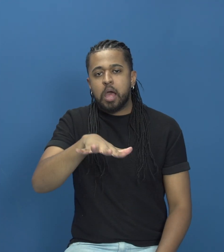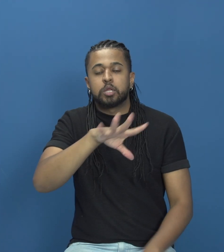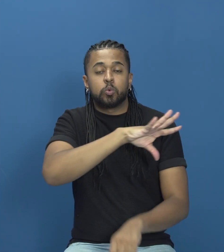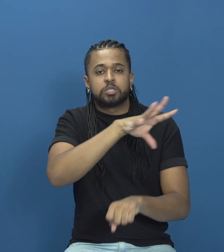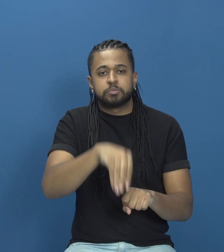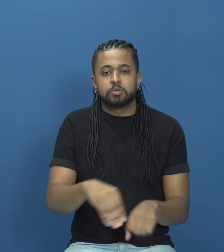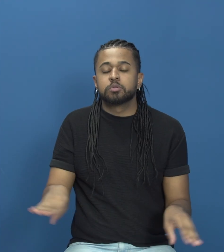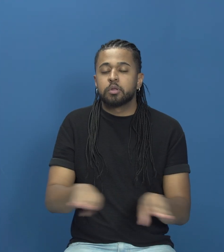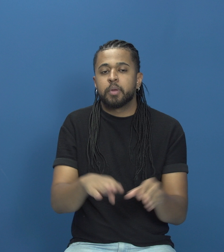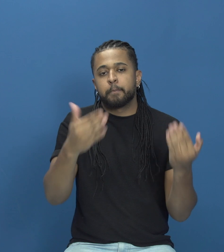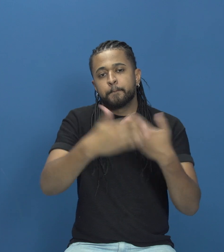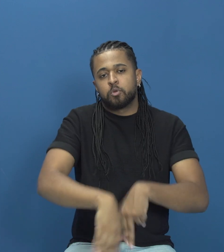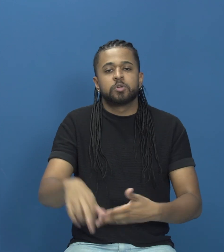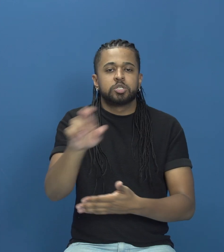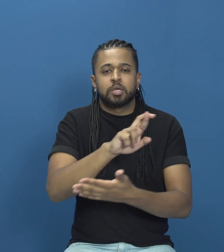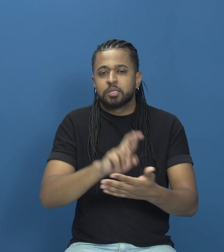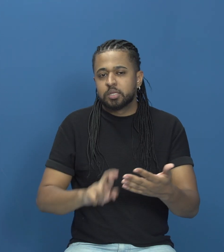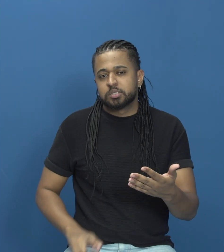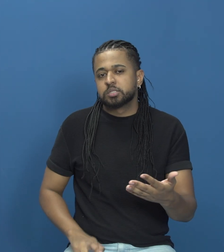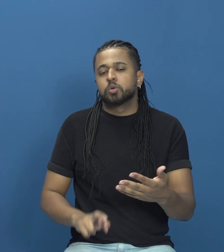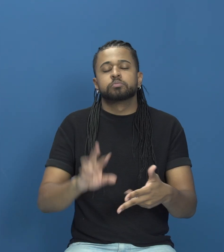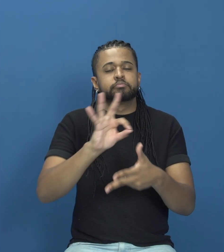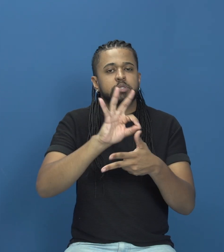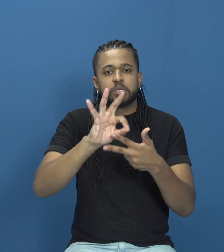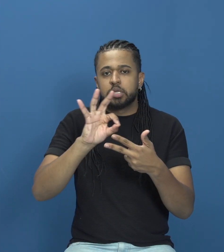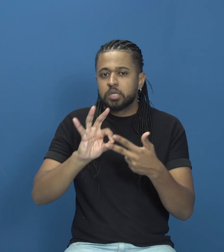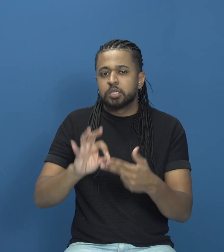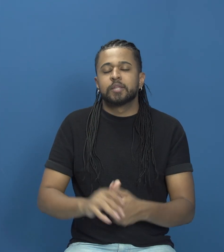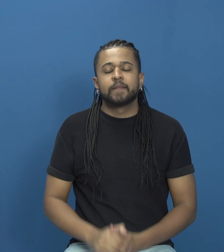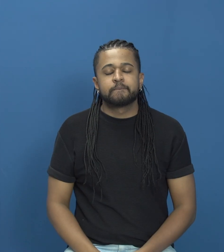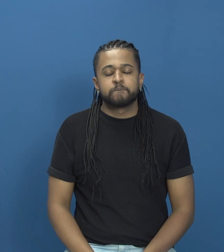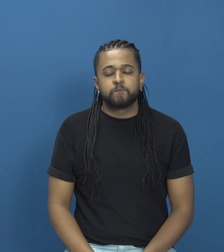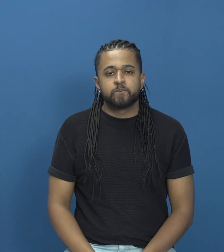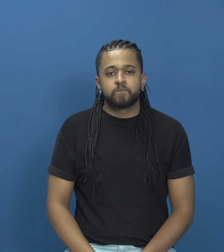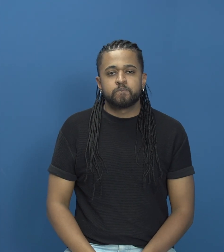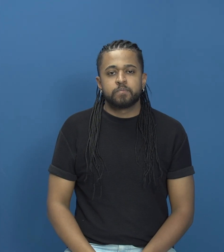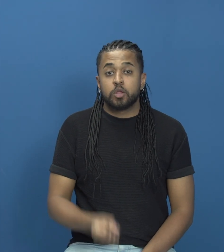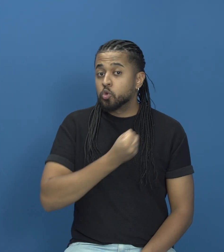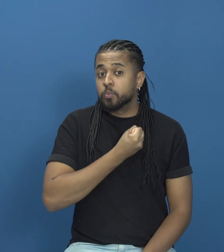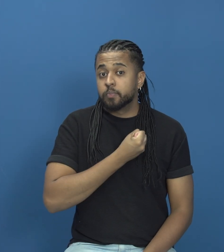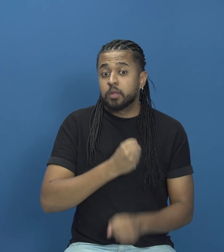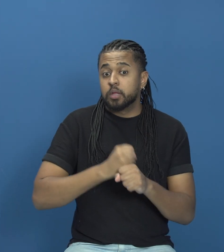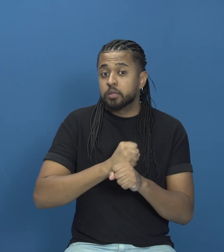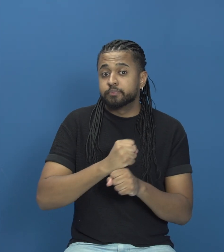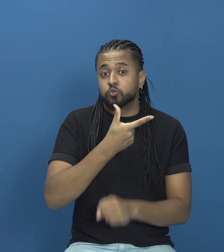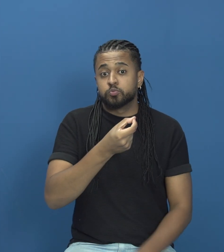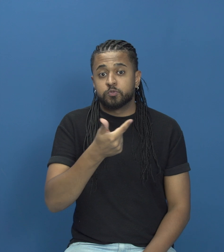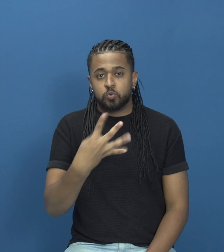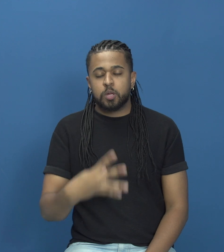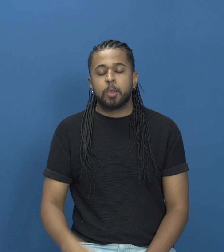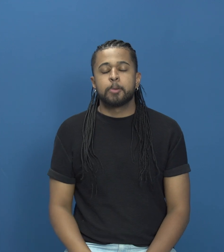conhecimento e na prova de redação do Exame Nacional do Ensino Médio, ENEM, edição